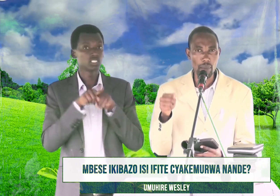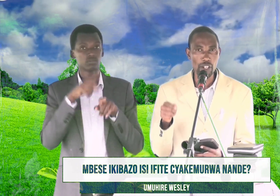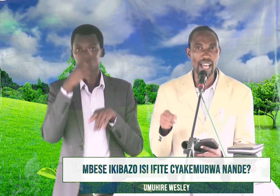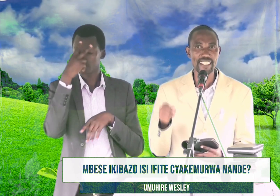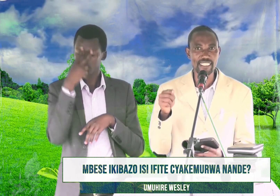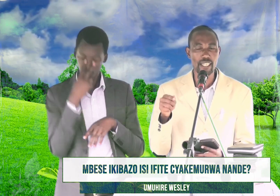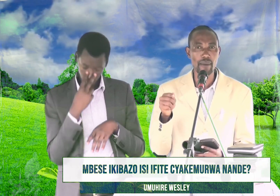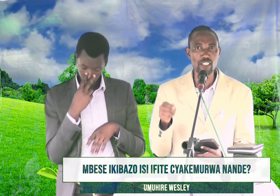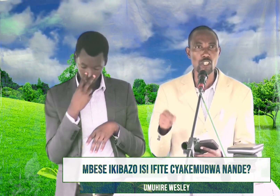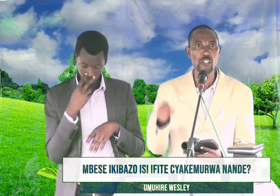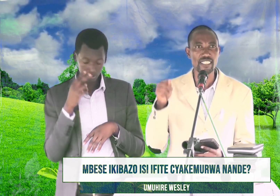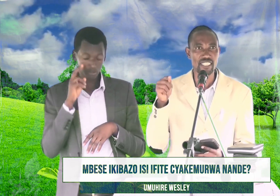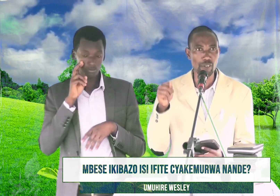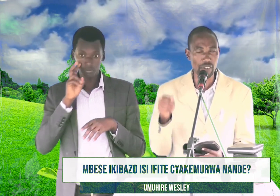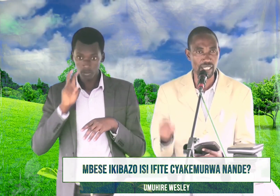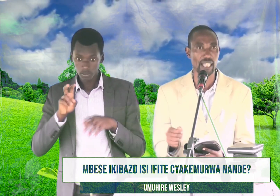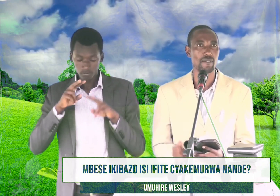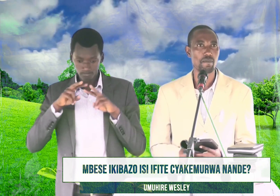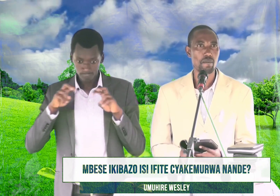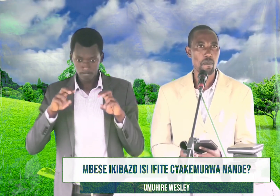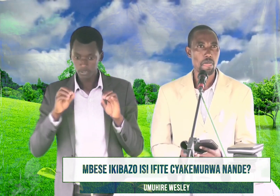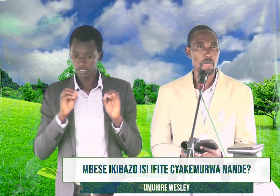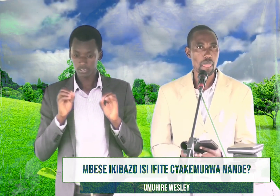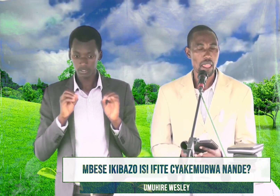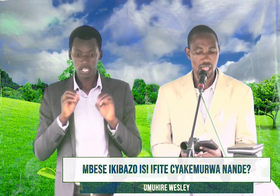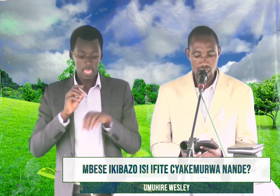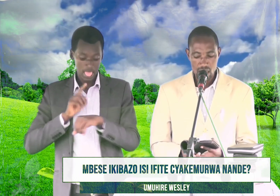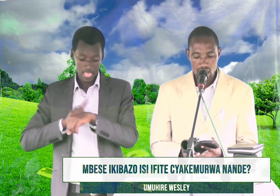batari babona ikibazo isifite.